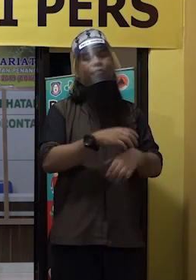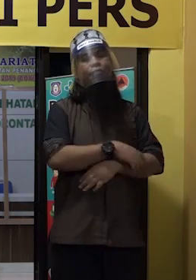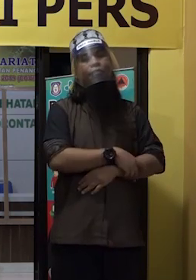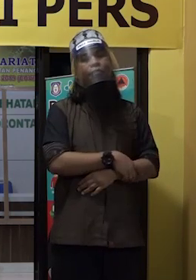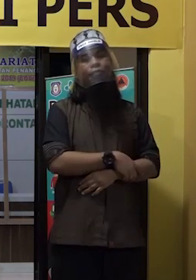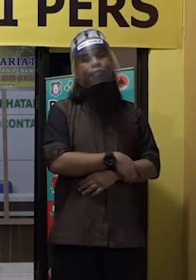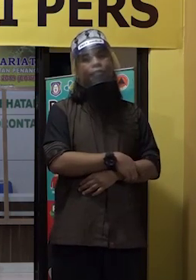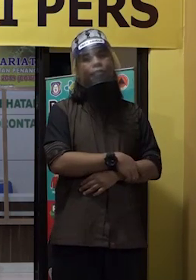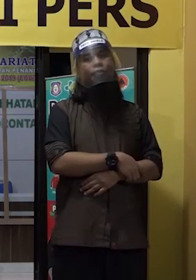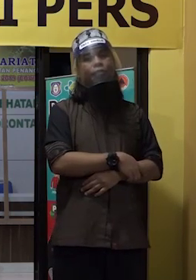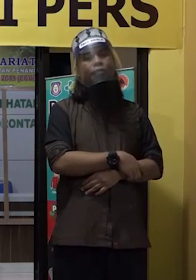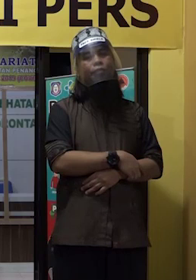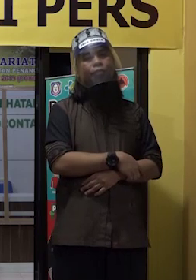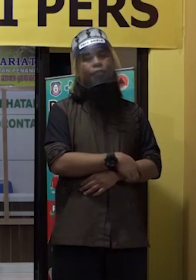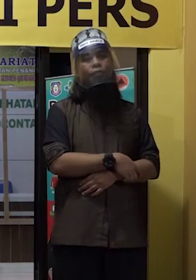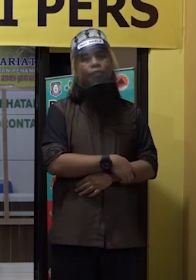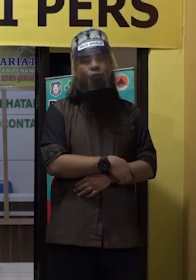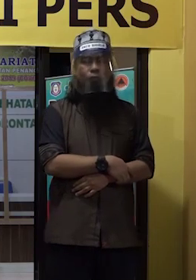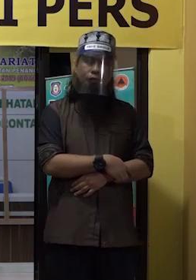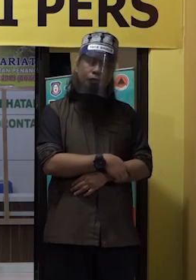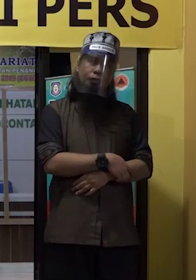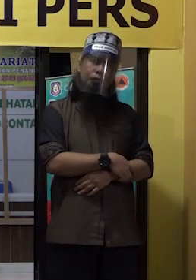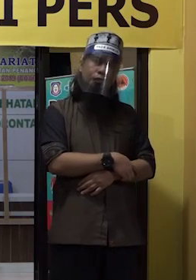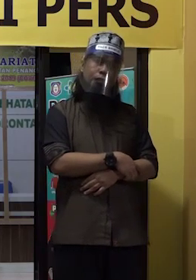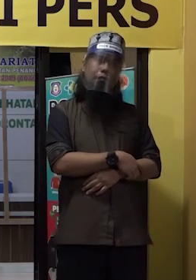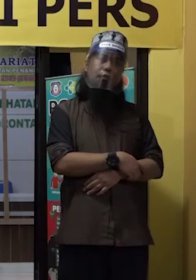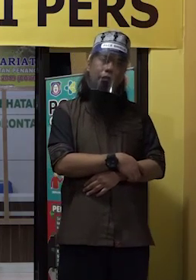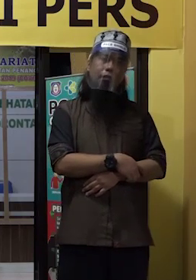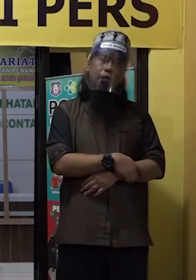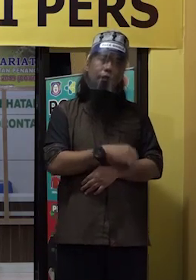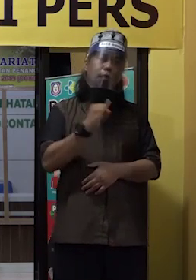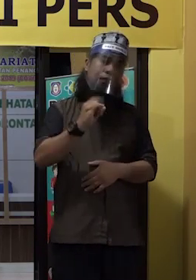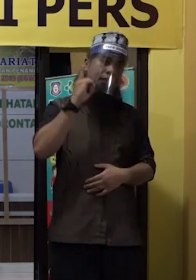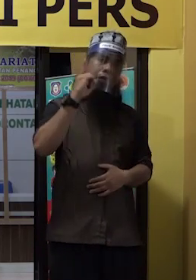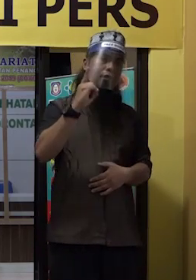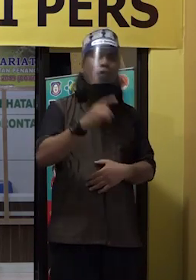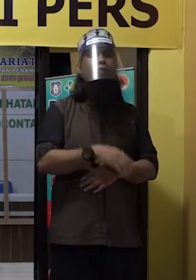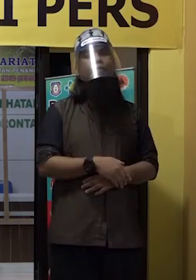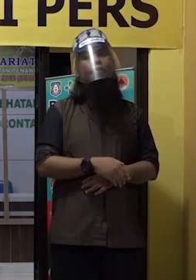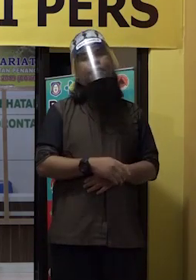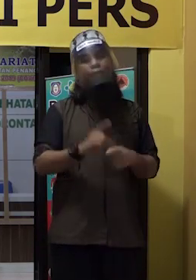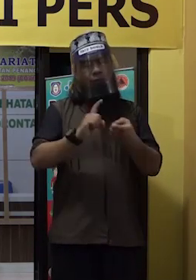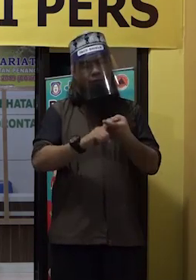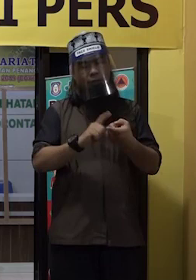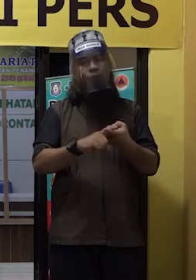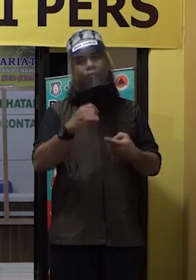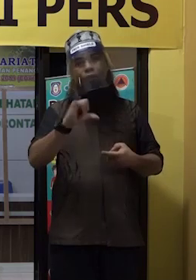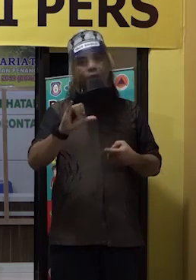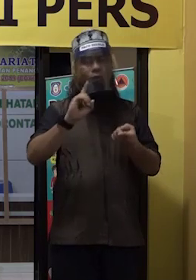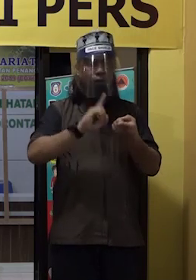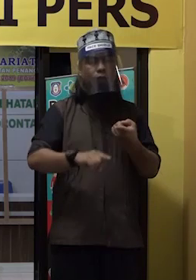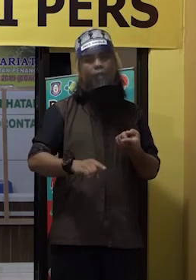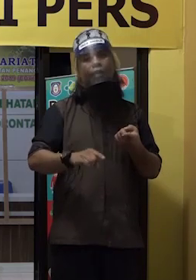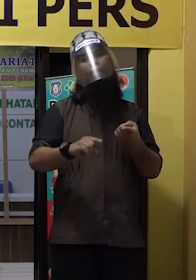pengendalian COVID-19 di Provinsi Gorontalo. Kita berharap ini akan semakin turun kasusnya dan bahkan bisa